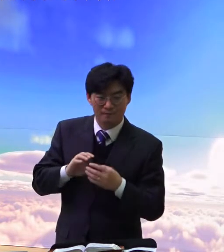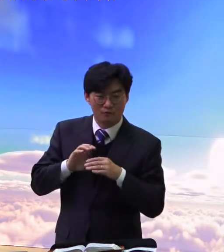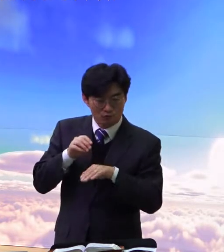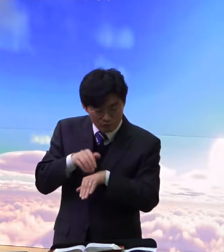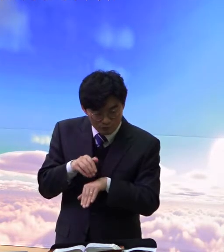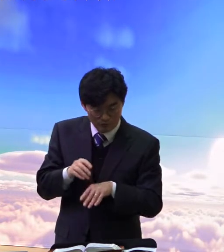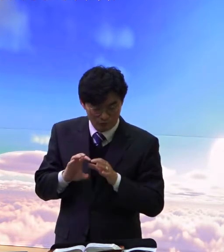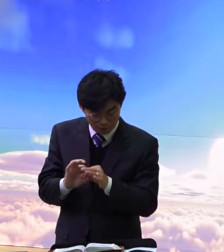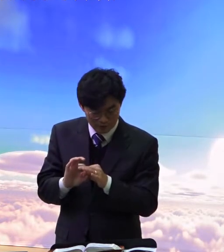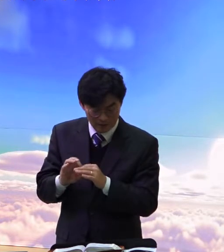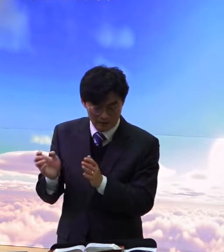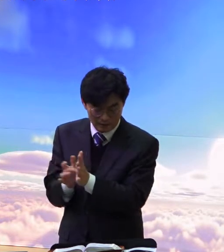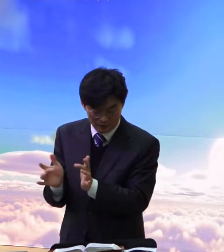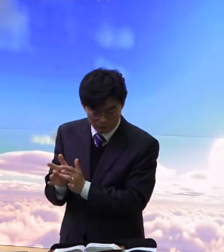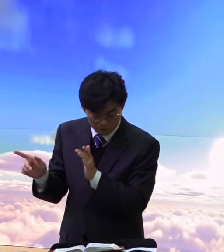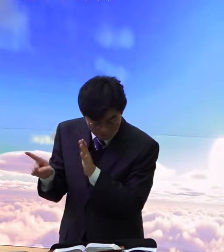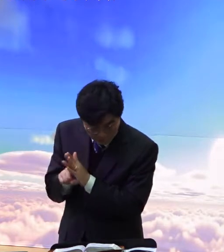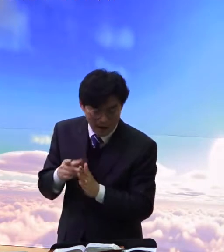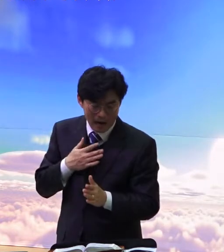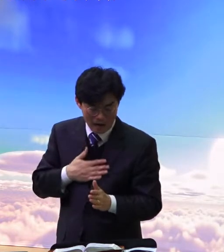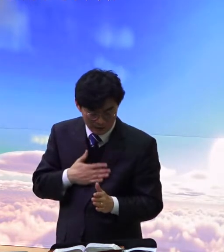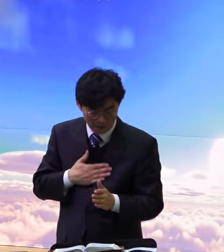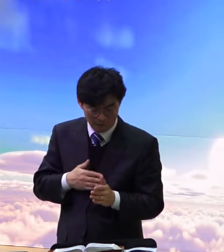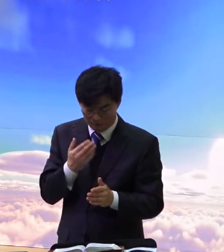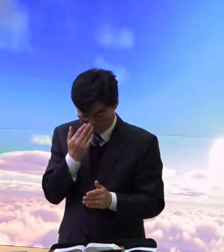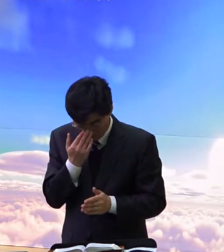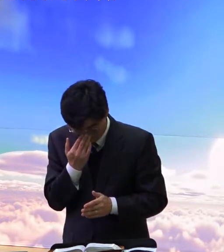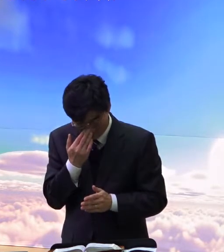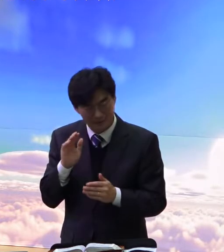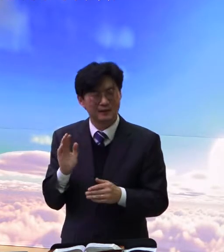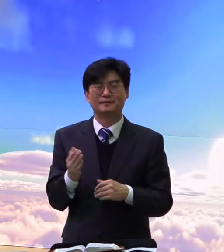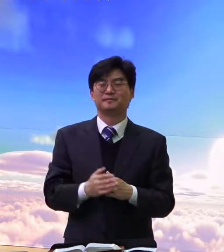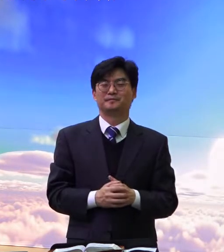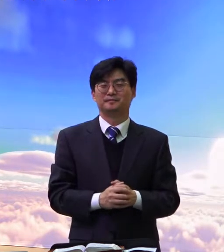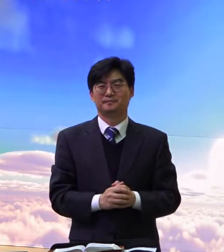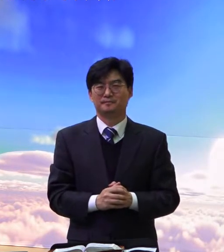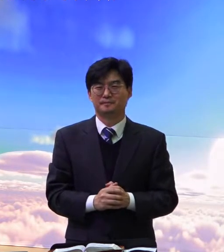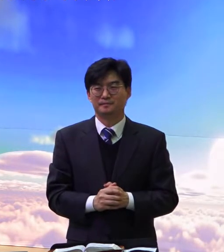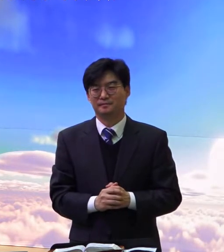것이죠. 그것이 우리가 해야 할 신앙생활입니다.